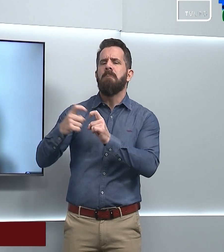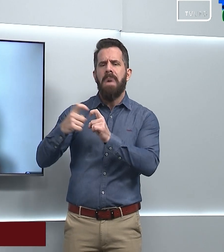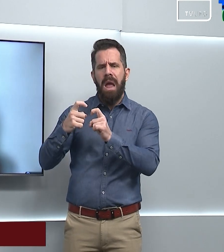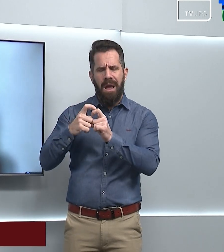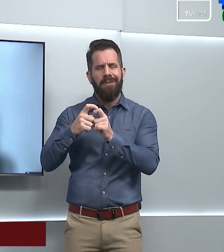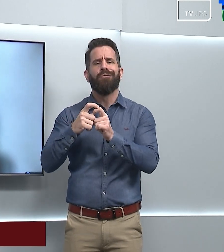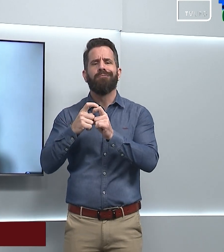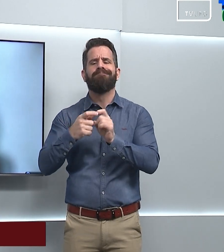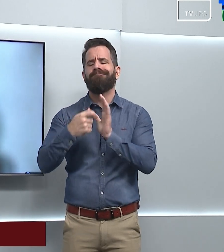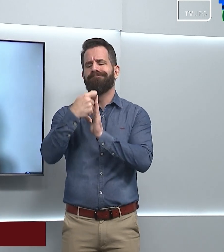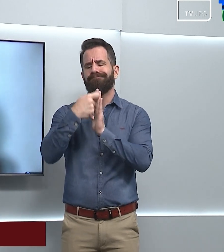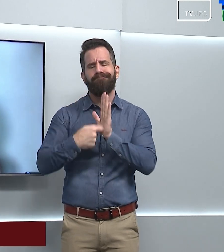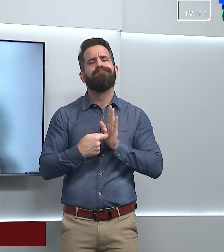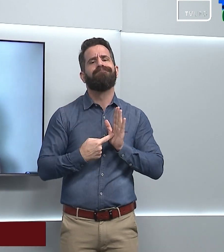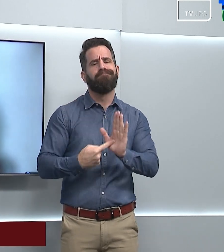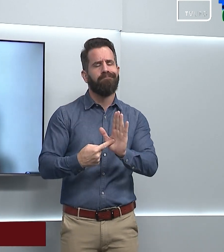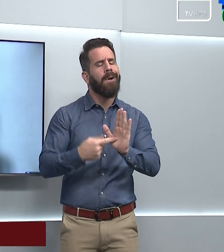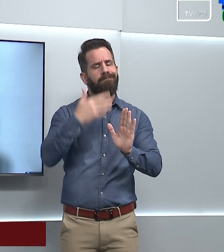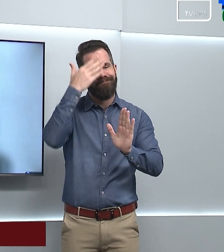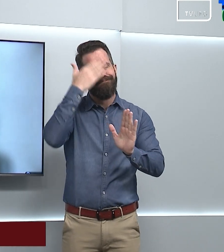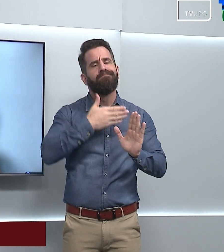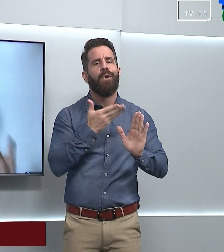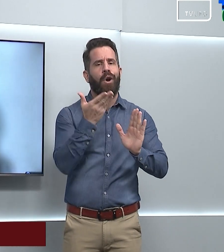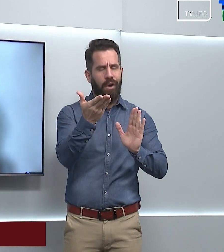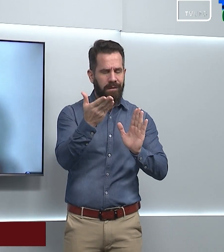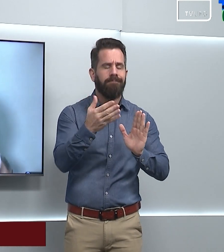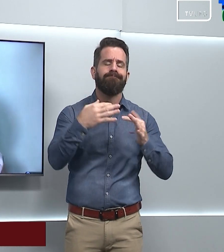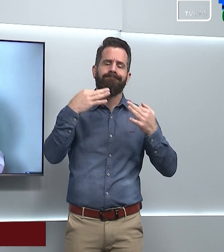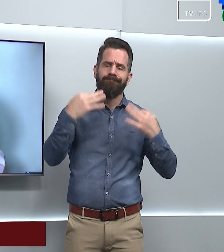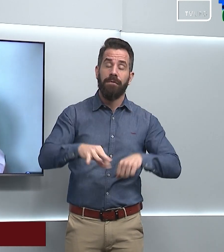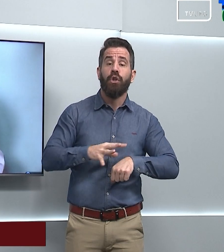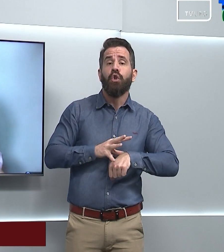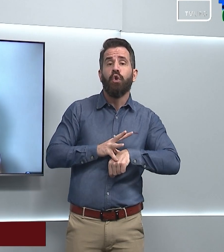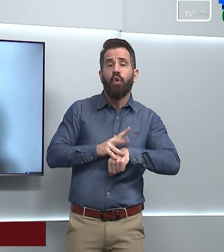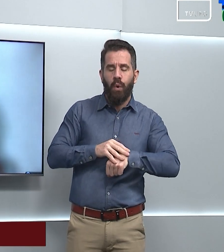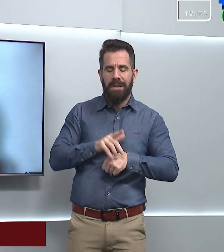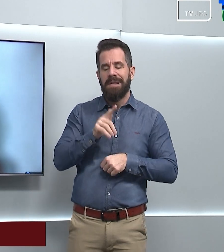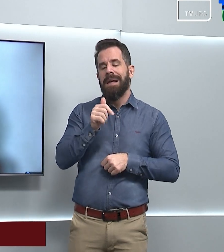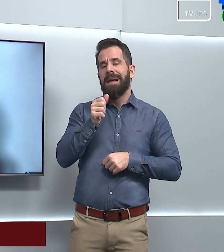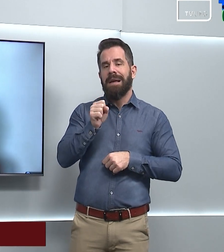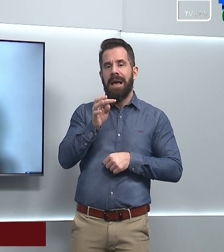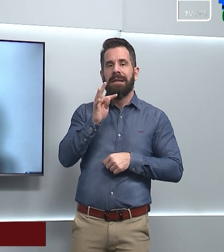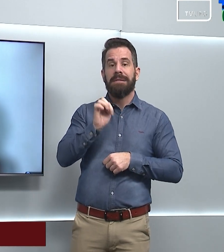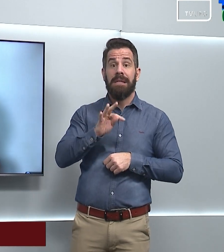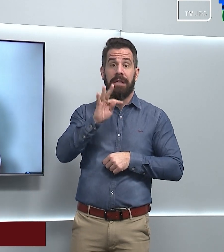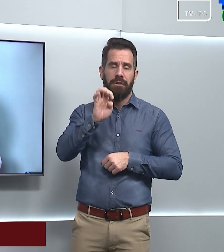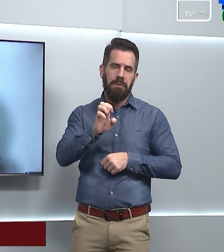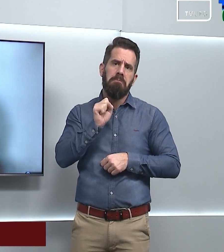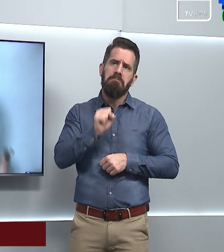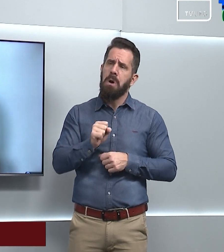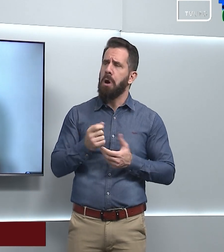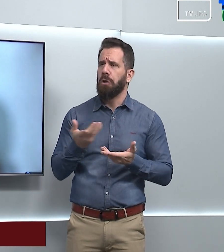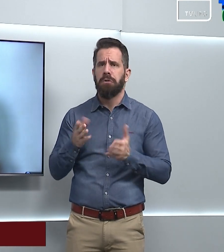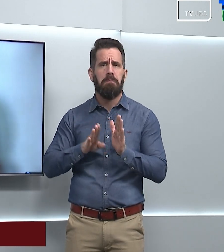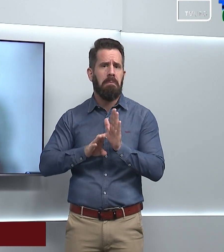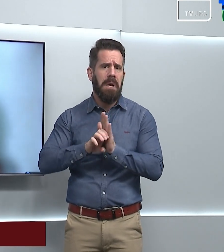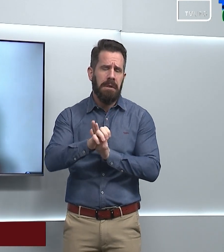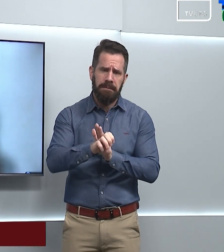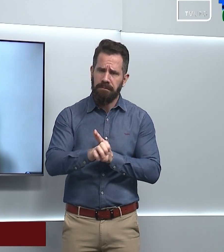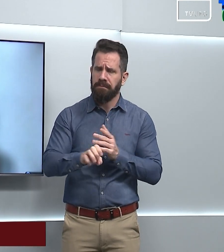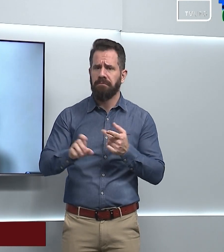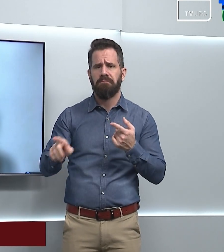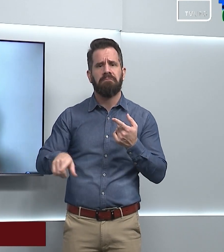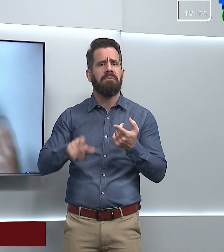diagnóstico de gastrite, seja por gastrite causada por bactéria, que é a famosa H.